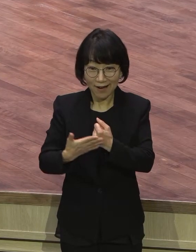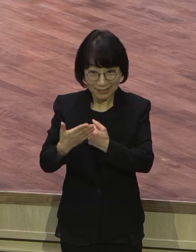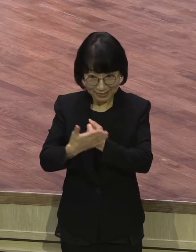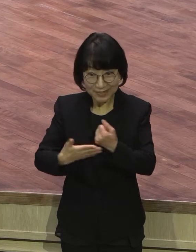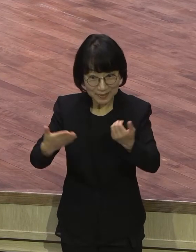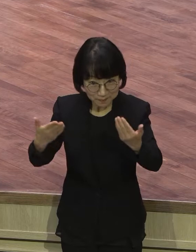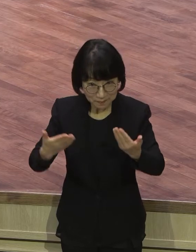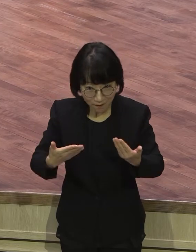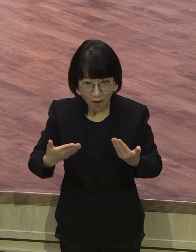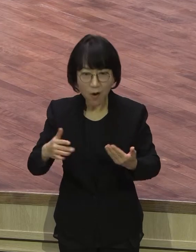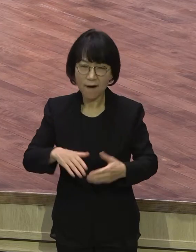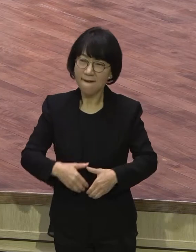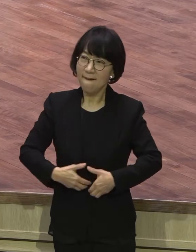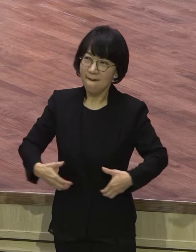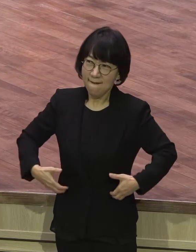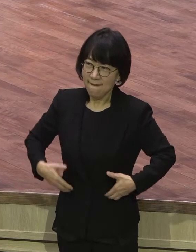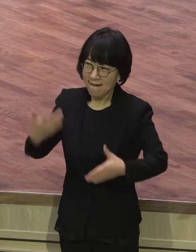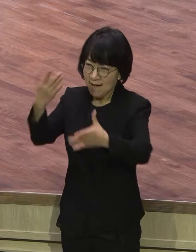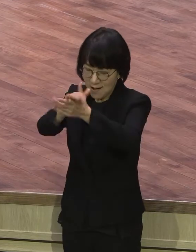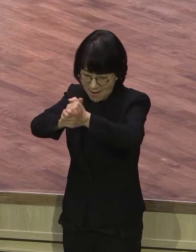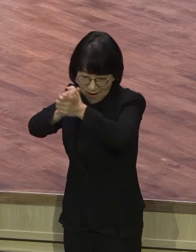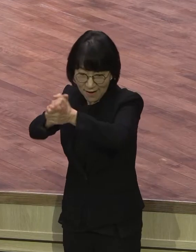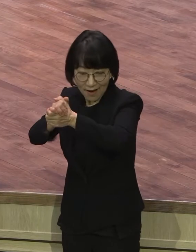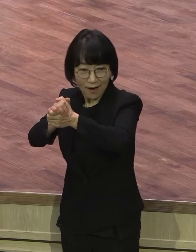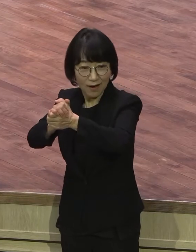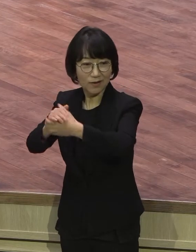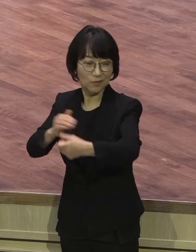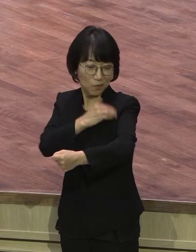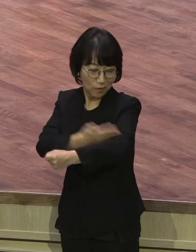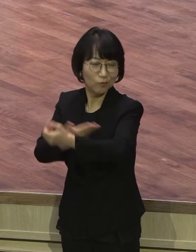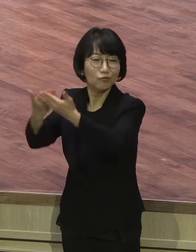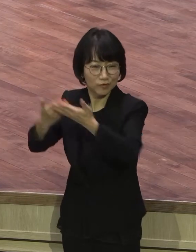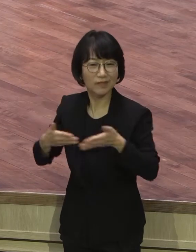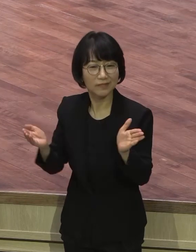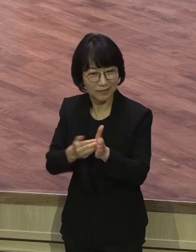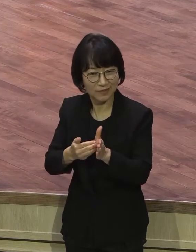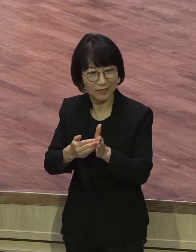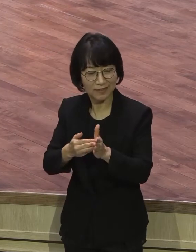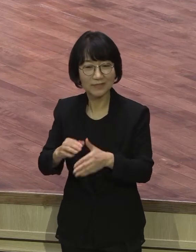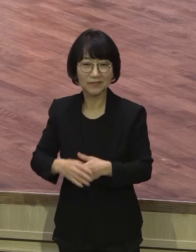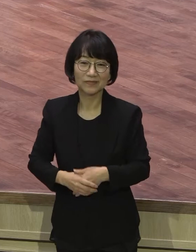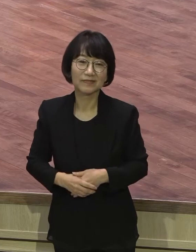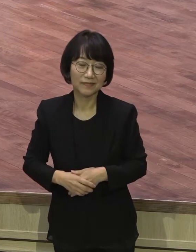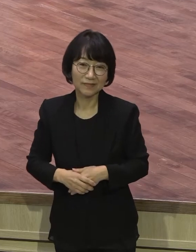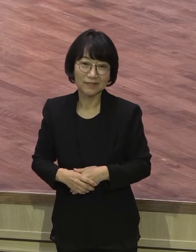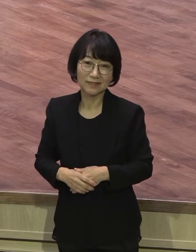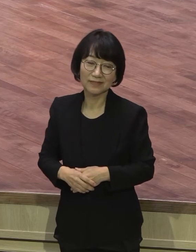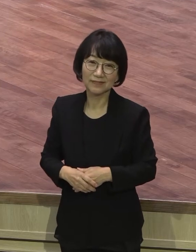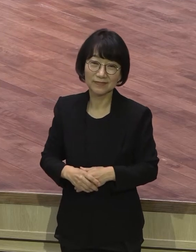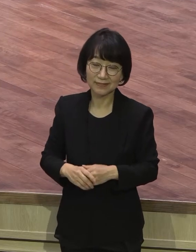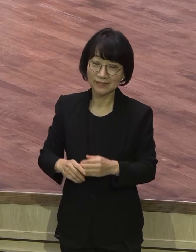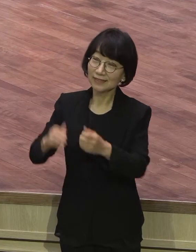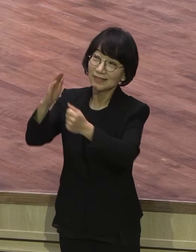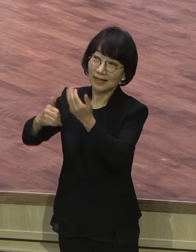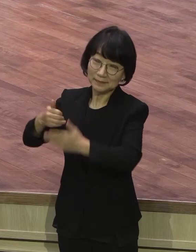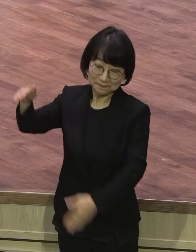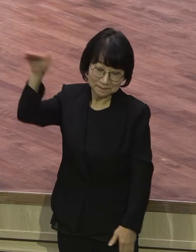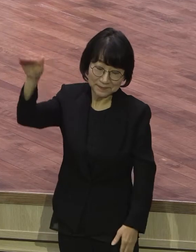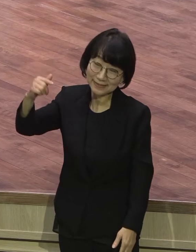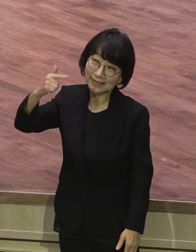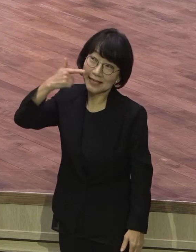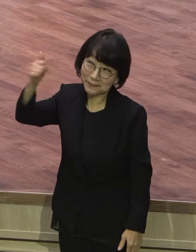우리가 담대히 나갈 수 있는 신분과 덕권이 주어졌다. 자, 이 하나님을 아버지라